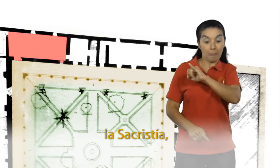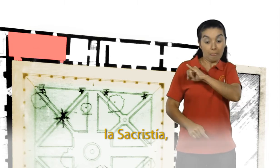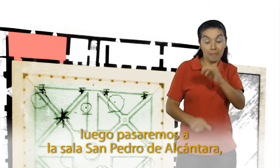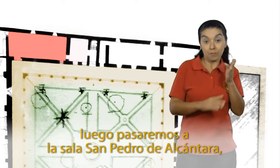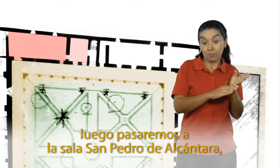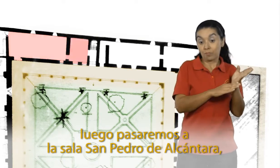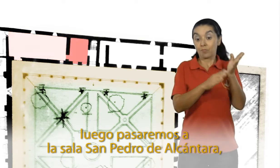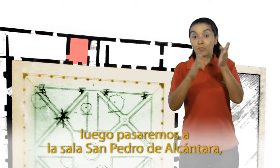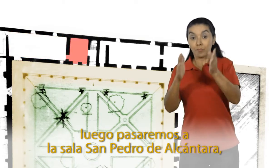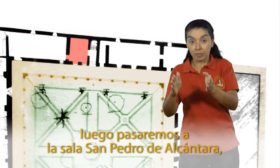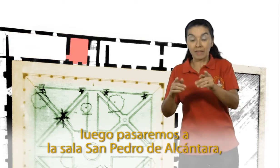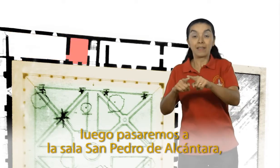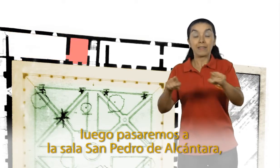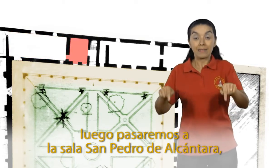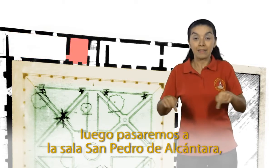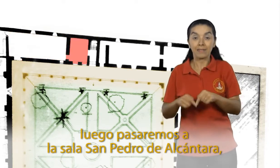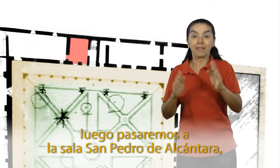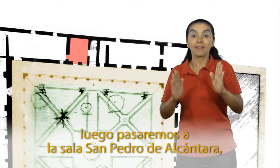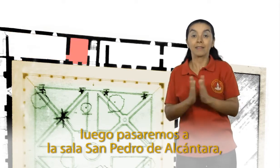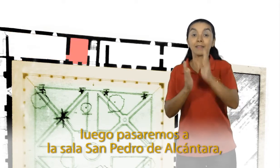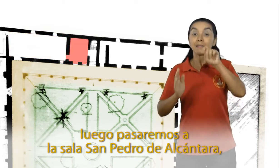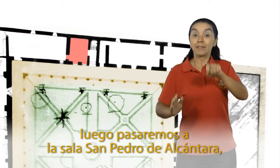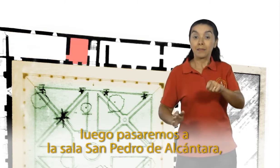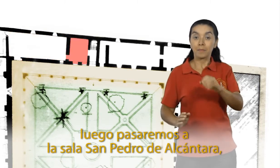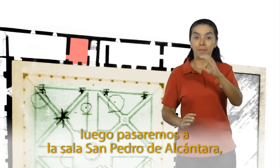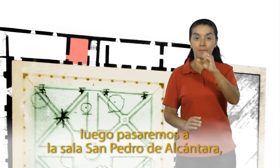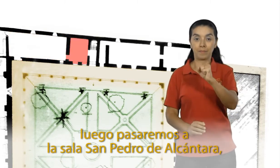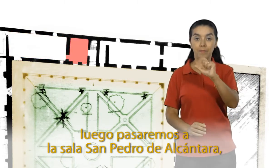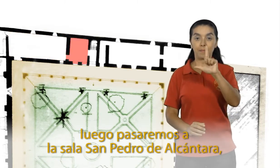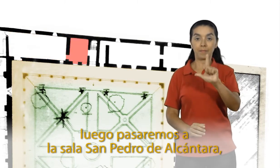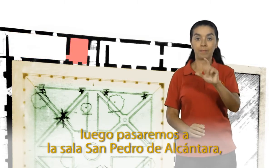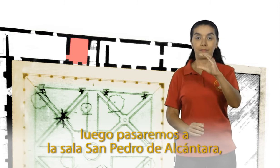Luego pasaremos a la Sala San Pedro de Alcántara,